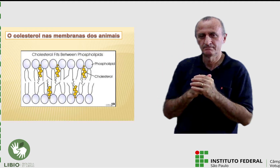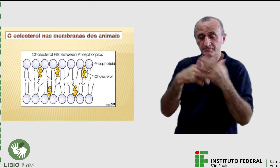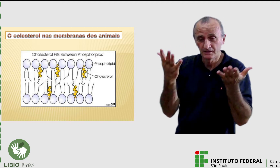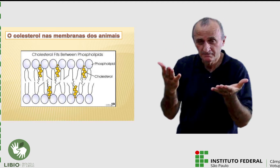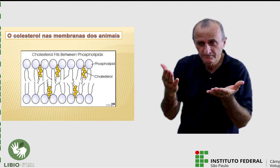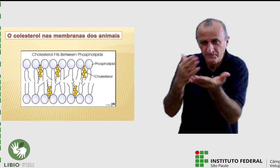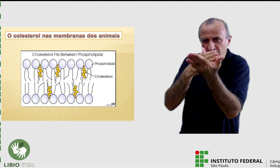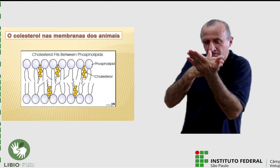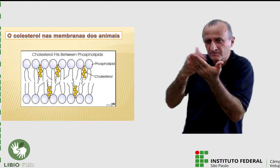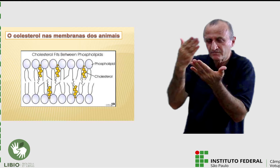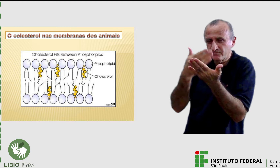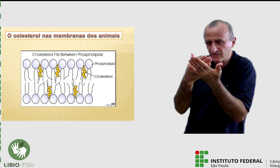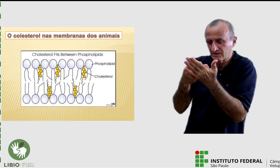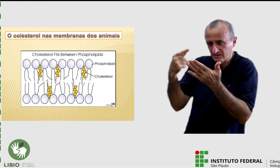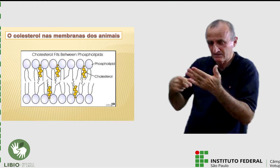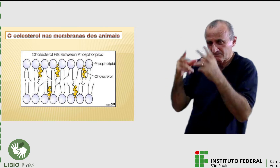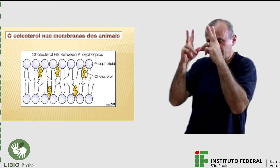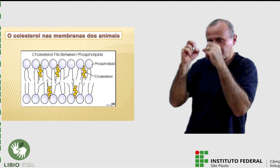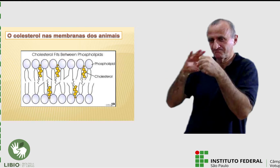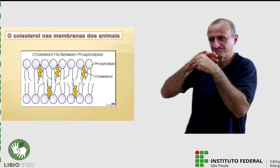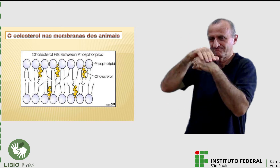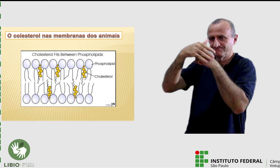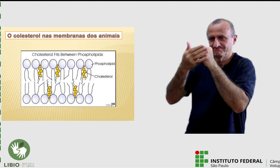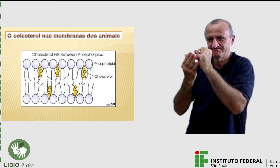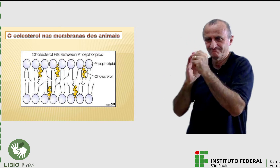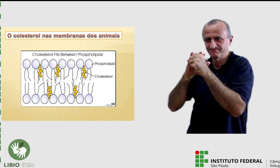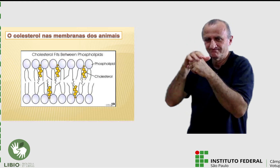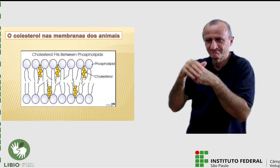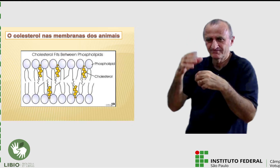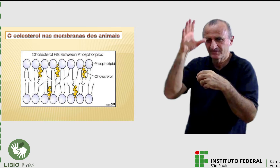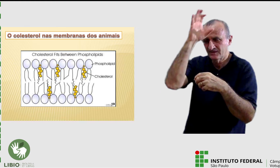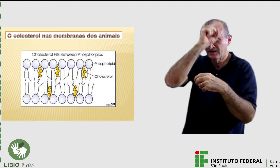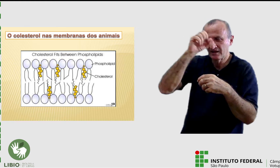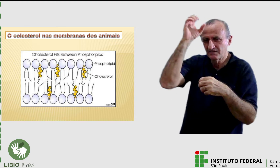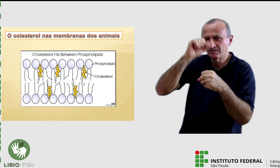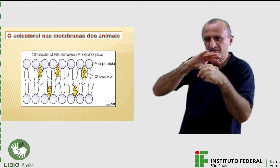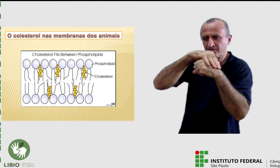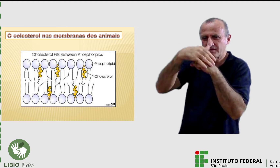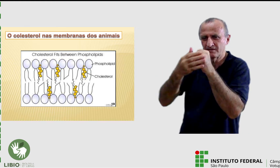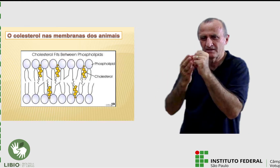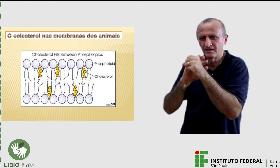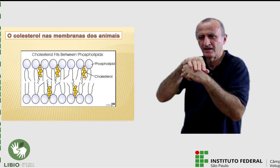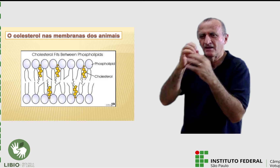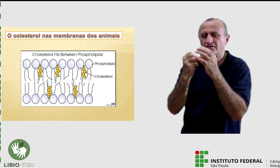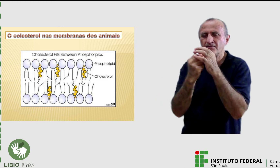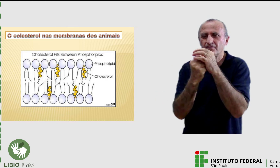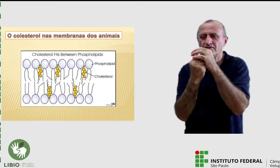Então, no início dessa aula, vimos que a membrana plasmática é formada basicamente por dois tipos